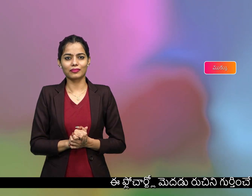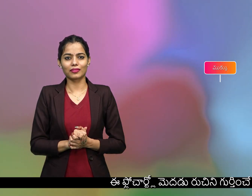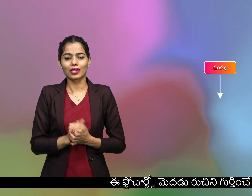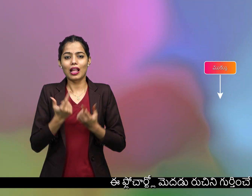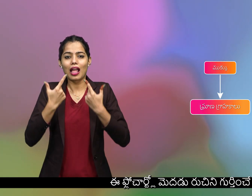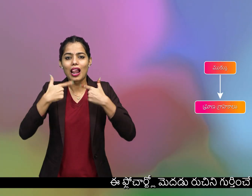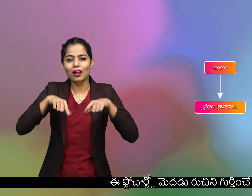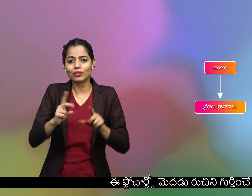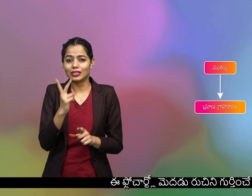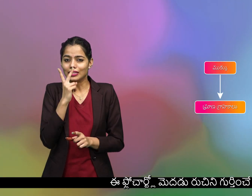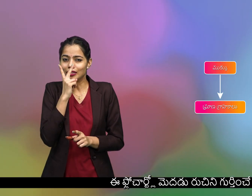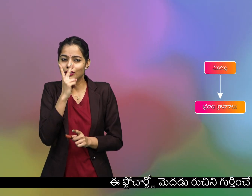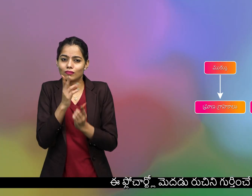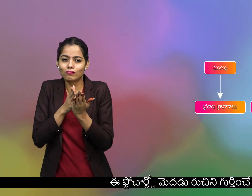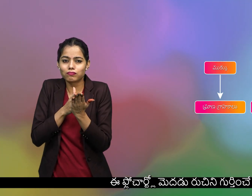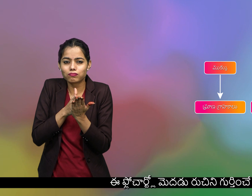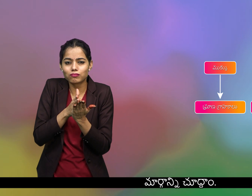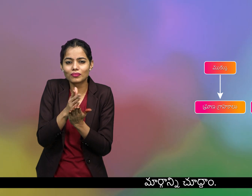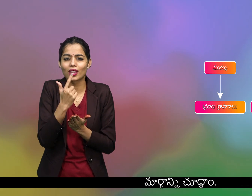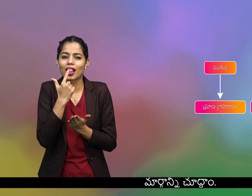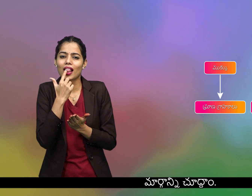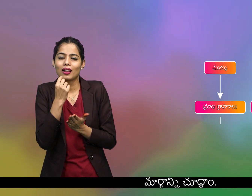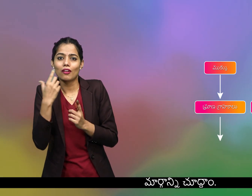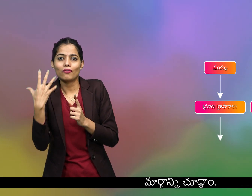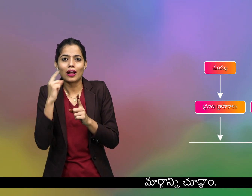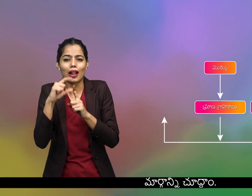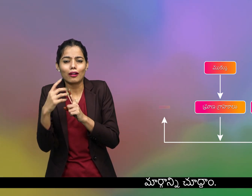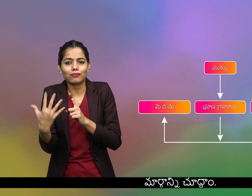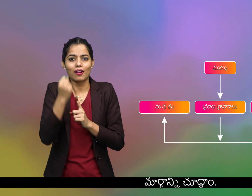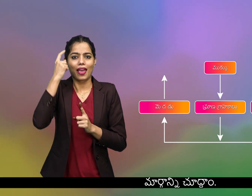ఈ ఫ్లోచార్ట్లో మెదడు రుచిని గుర్తించే మార్గాన్ని చూద్దాం.